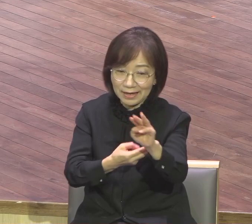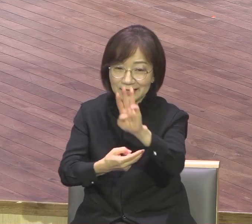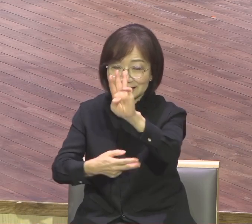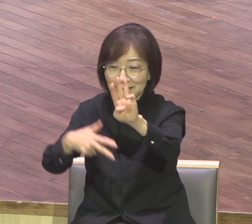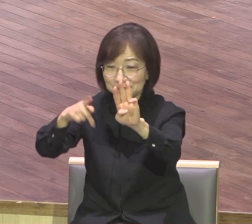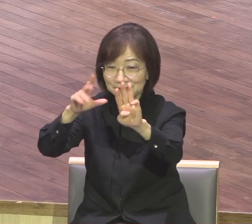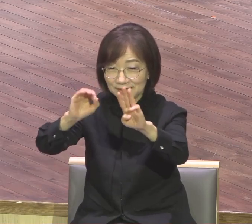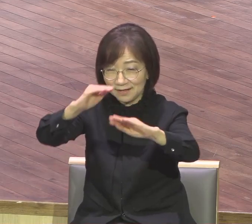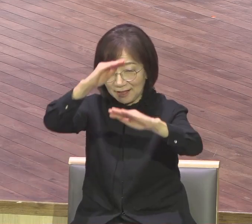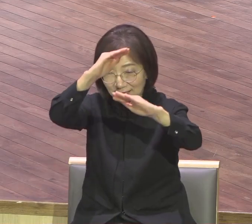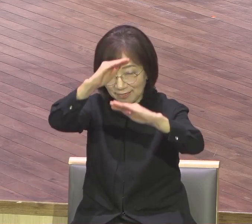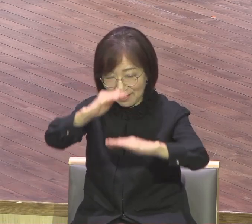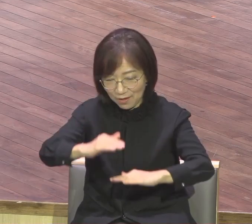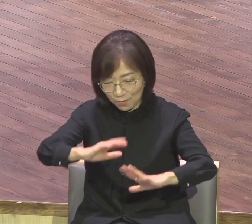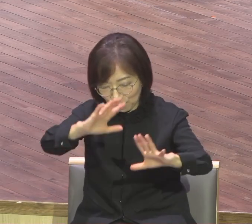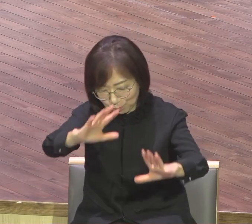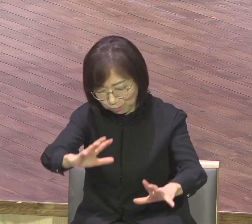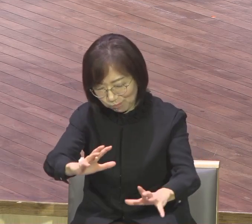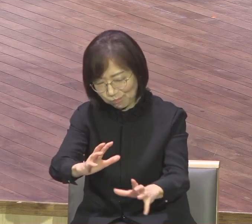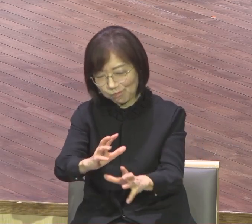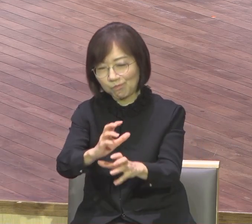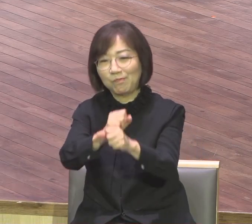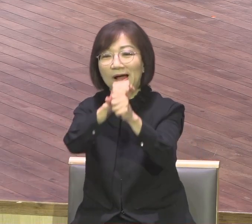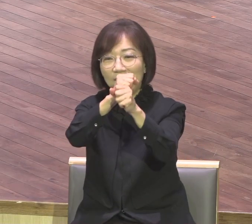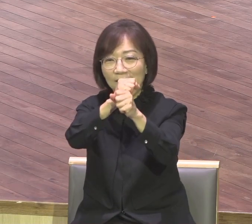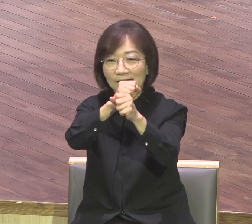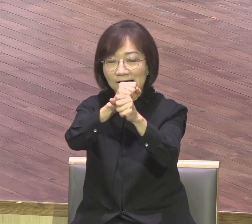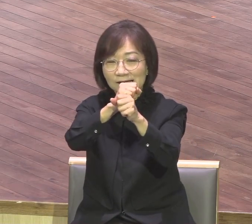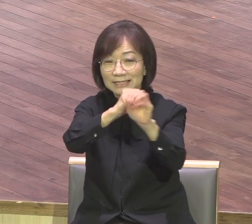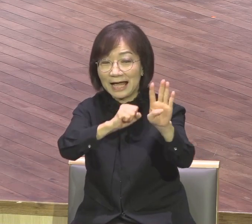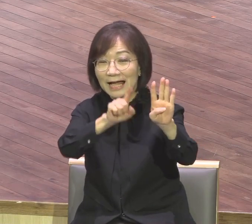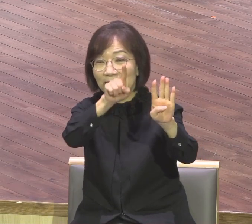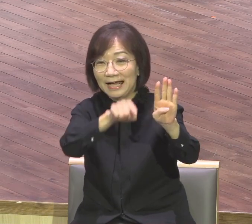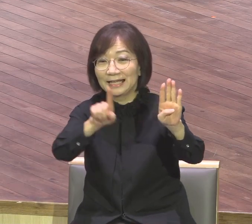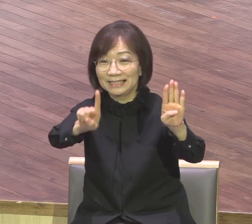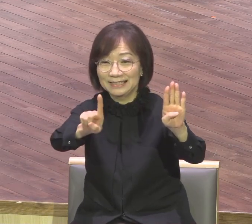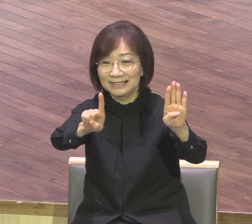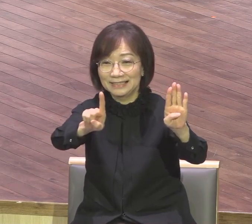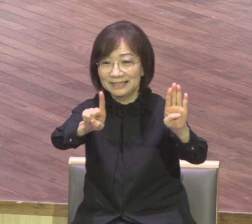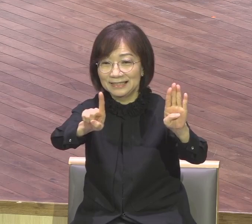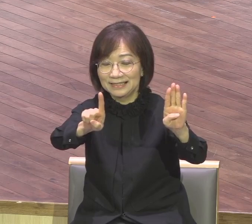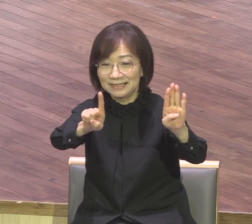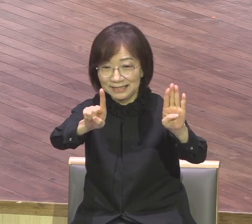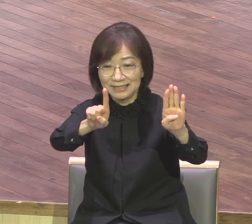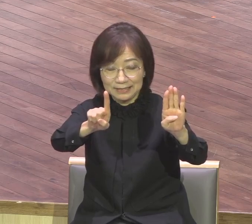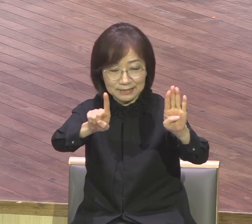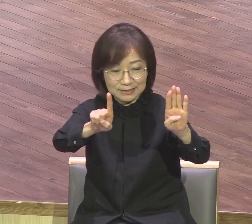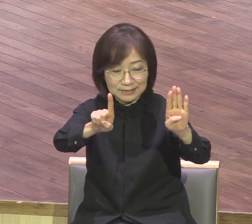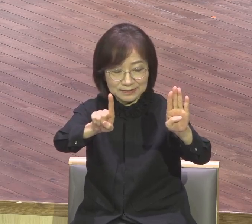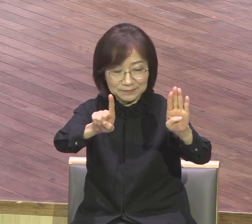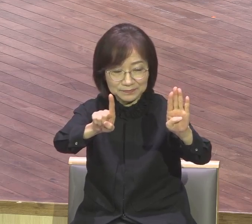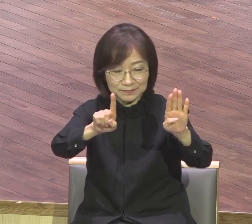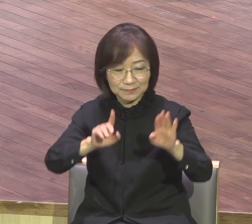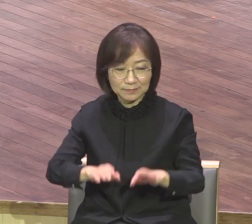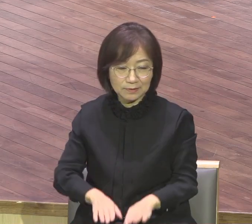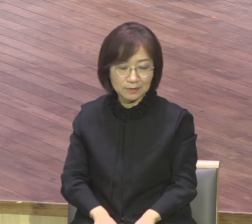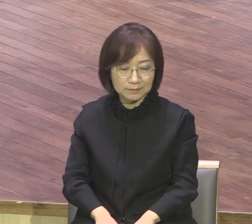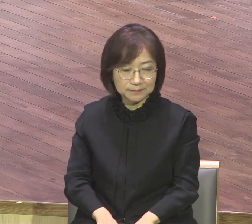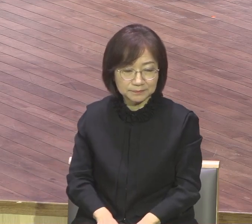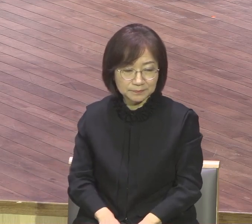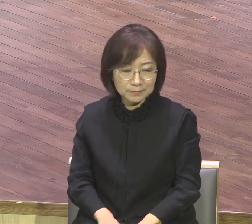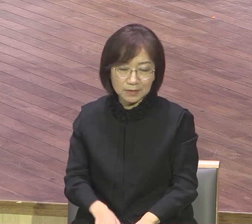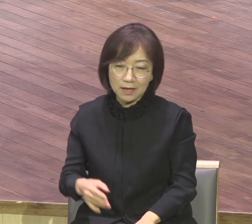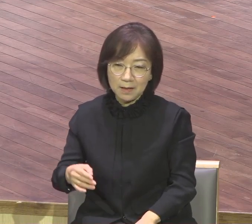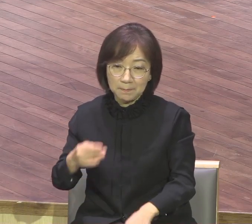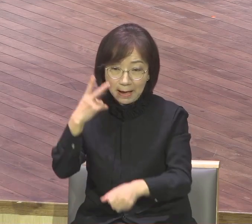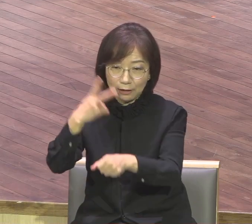결론적 요약입니다. Esto es abreviación de último capítulo 3. 동시에 4장 기록된 사도 바울의 구체적